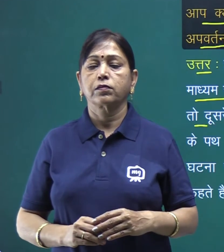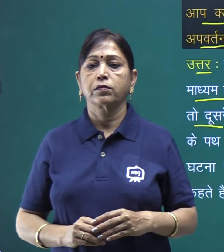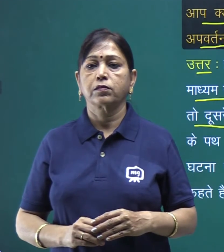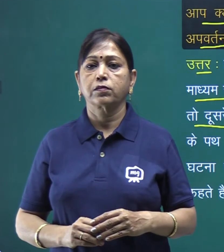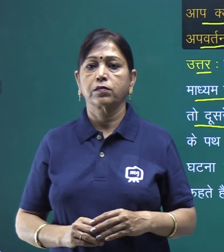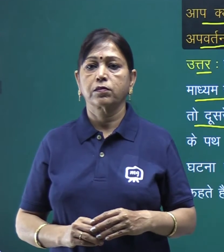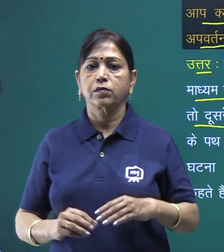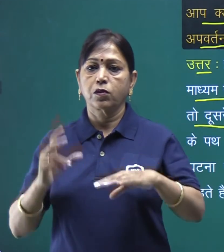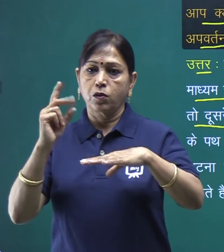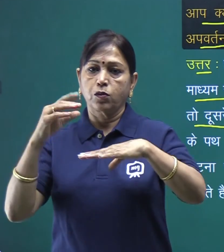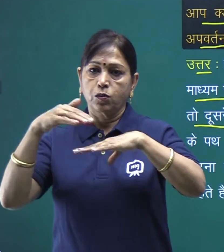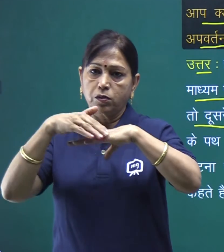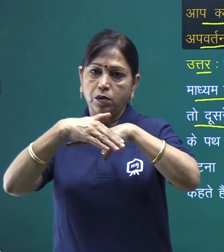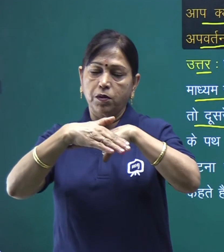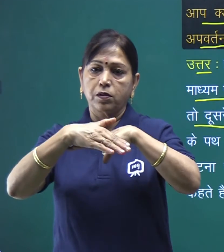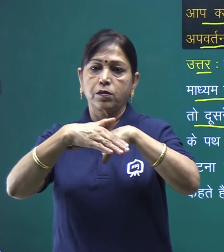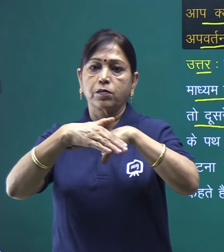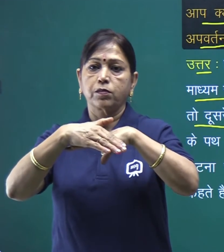तो दूसरे माध्यम में